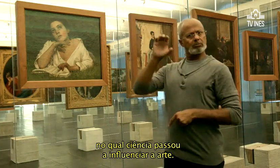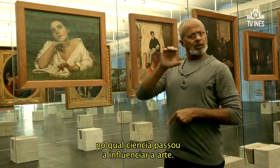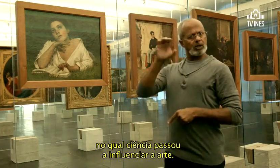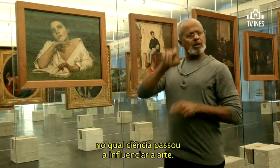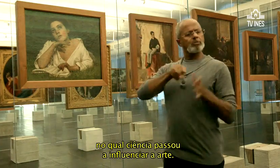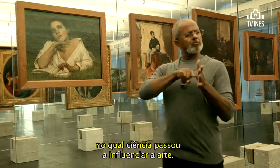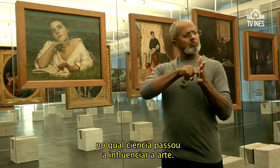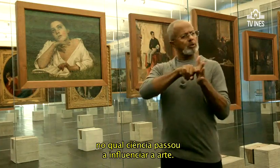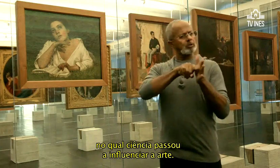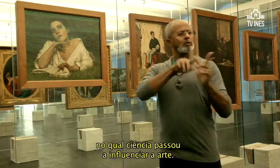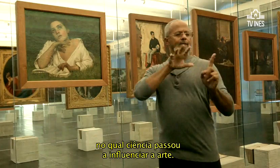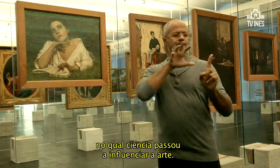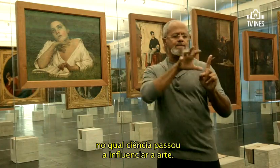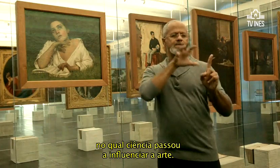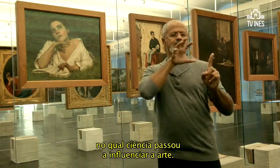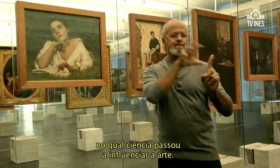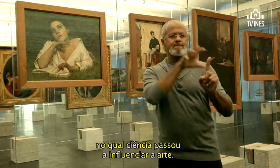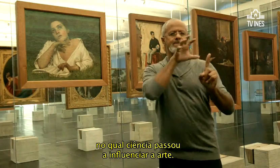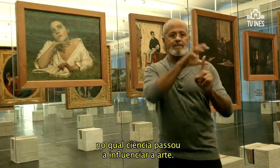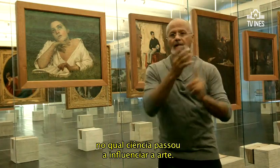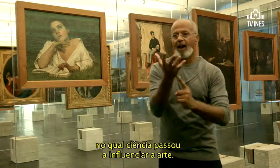qual ciência passou a influenciar a arte.